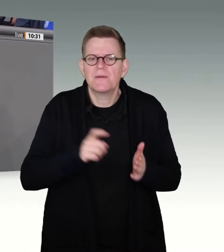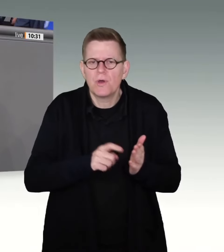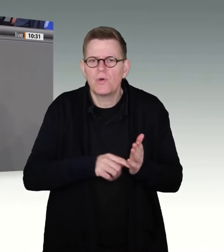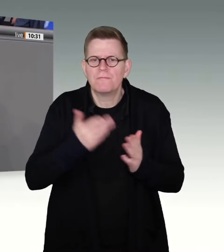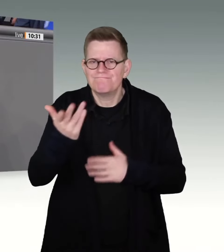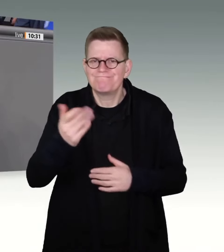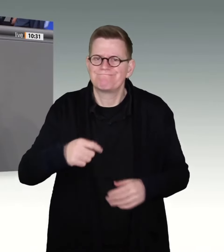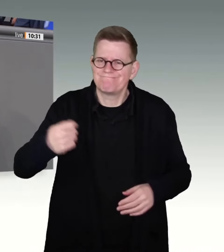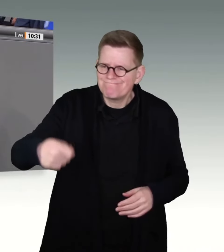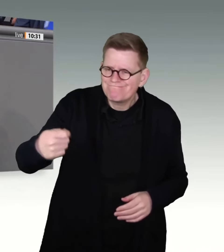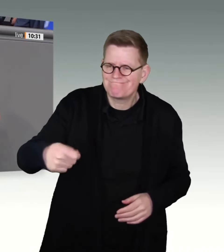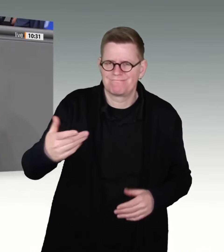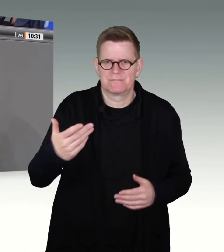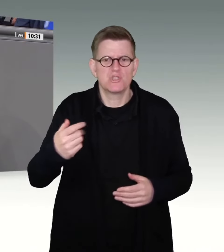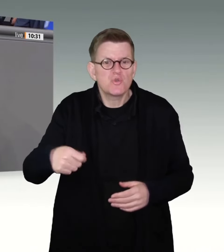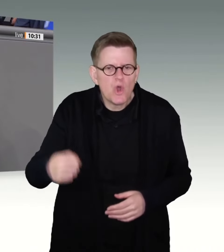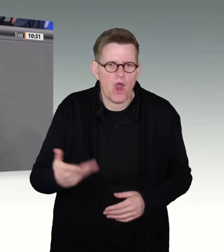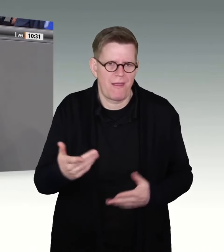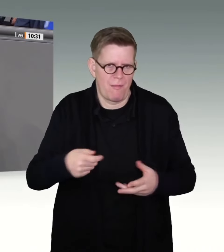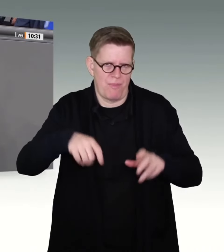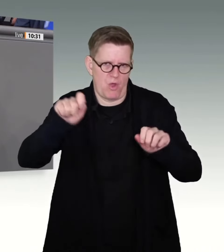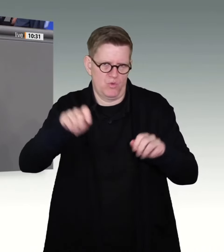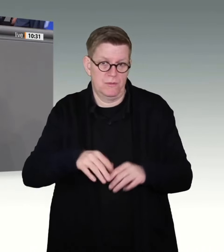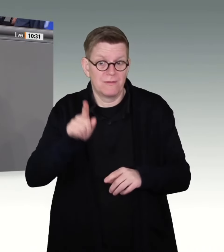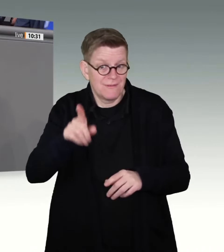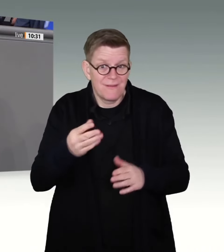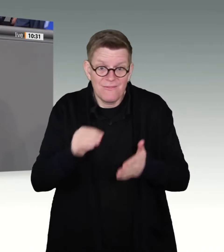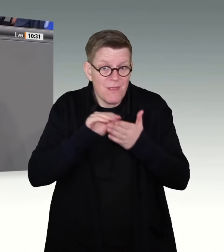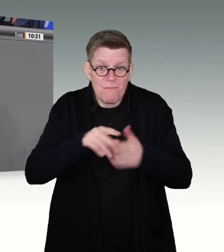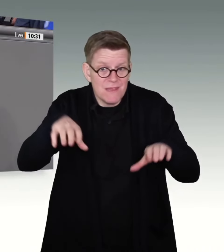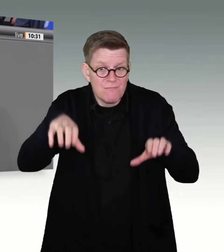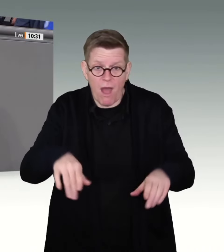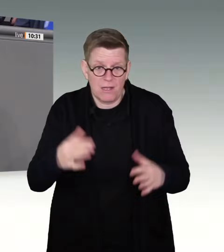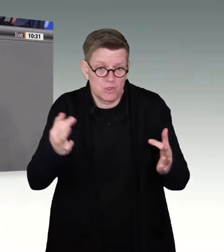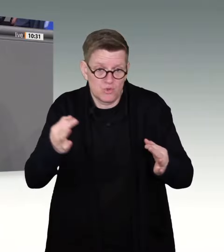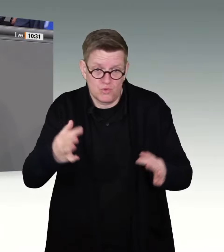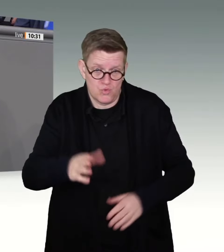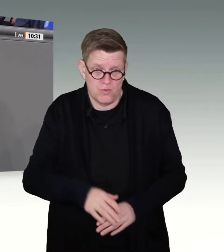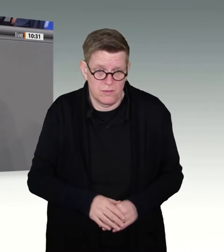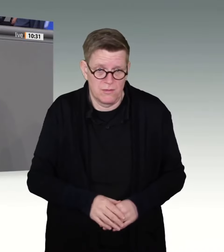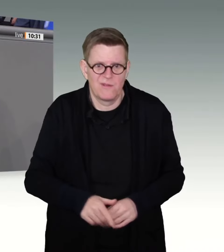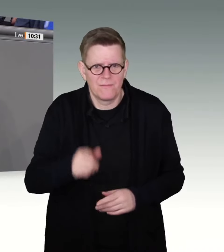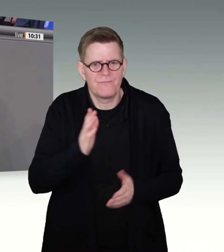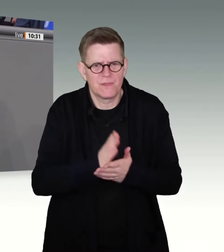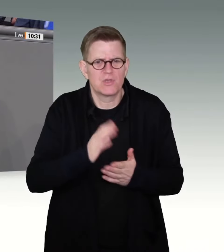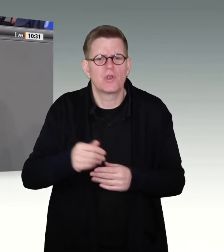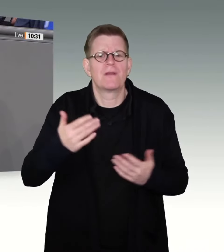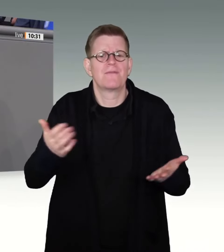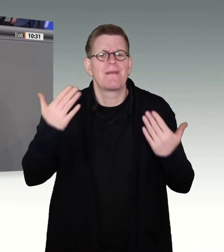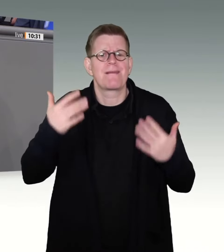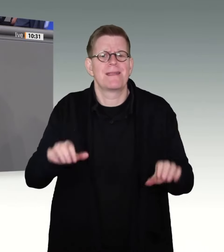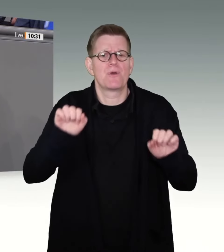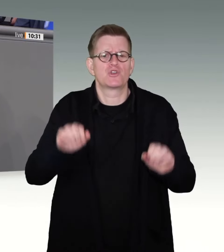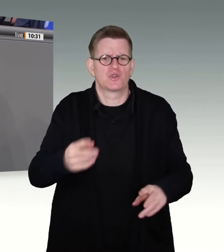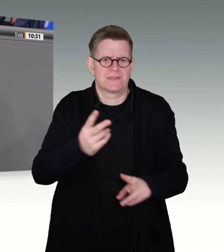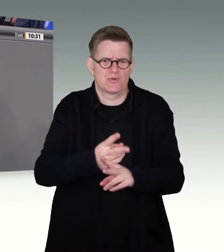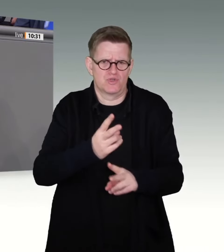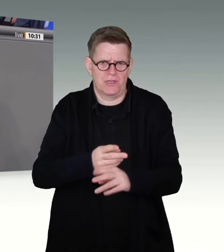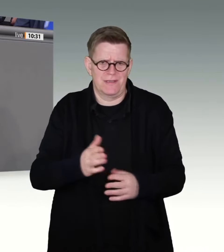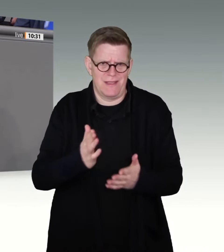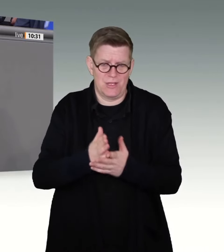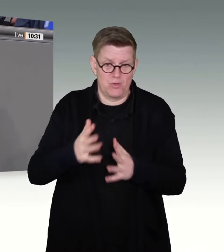Mietmärkte zu wenig. Das liegt übrigens nicht an den Klimaschutzstandards. Seit zehn Jahren wird standardmäßig Eheffizienz aus 55 gebaut. Und ich